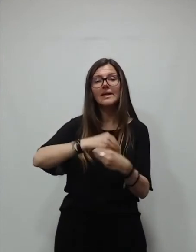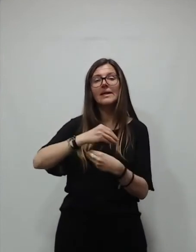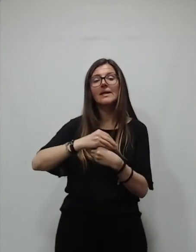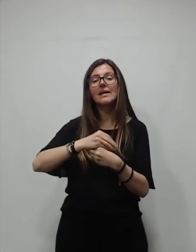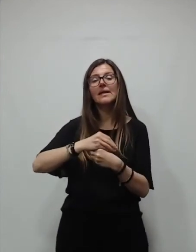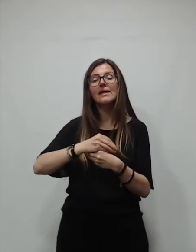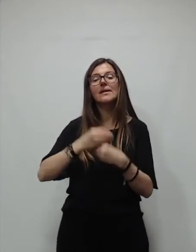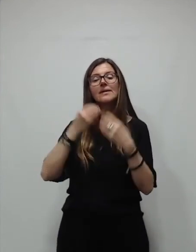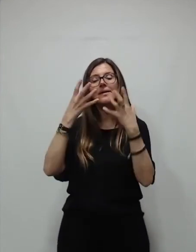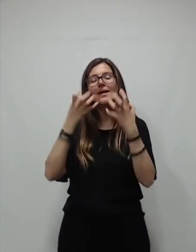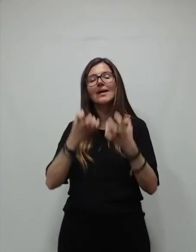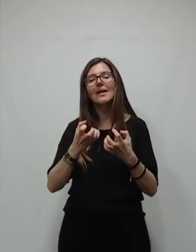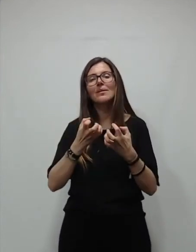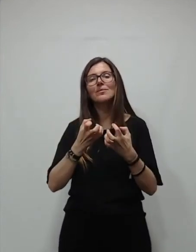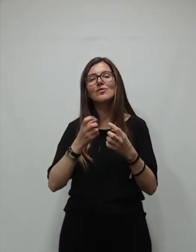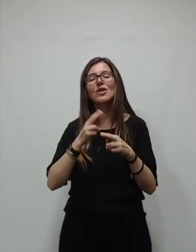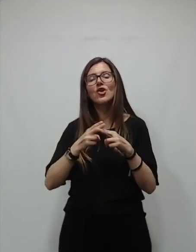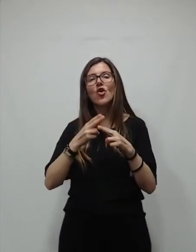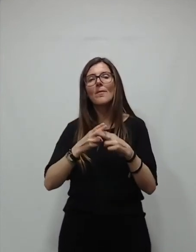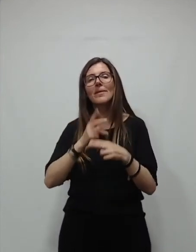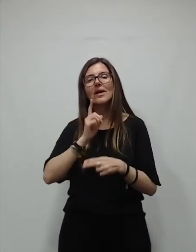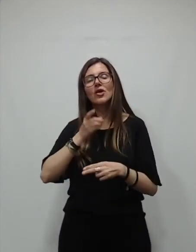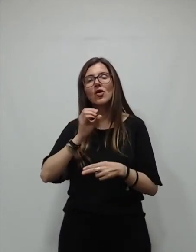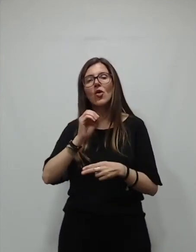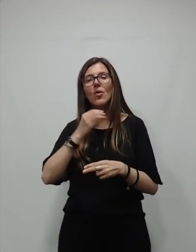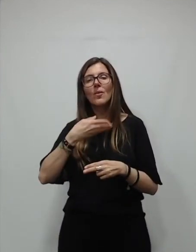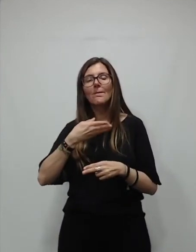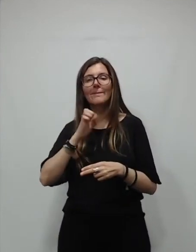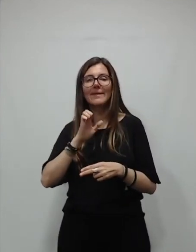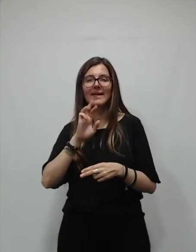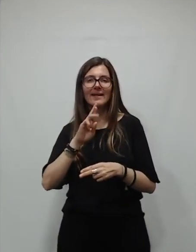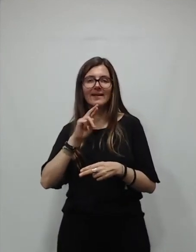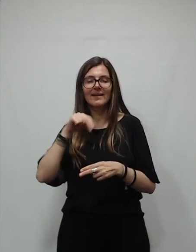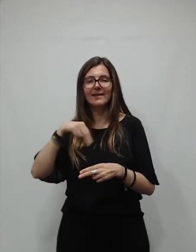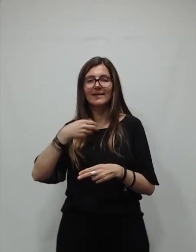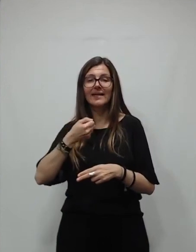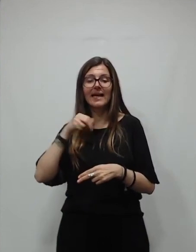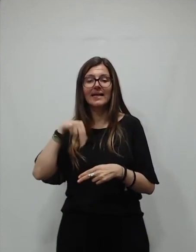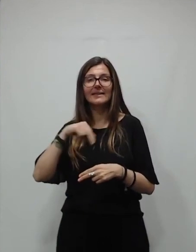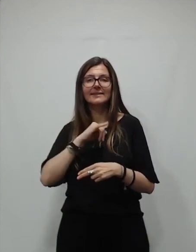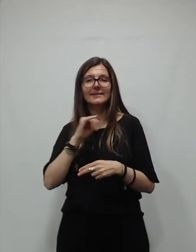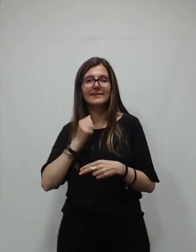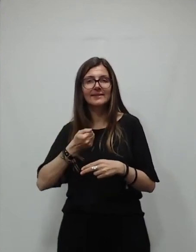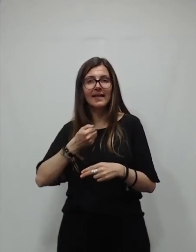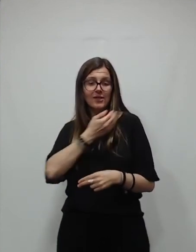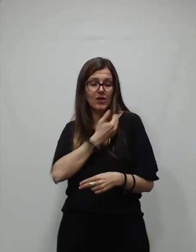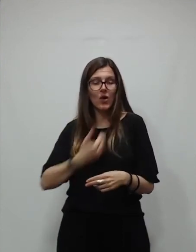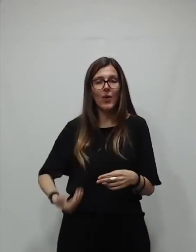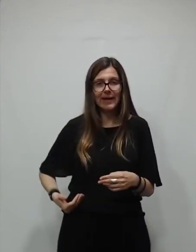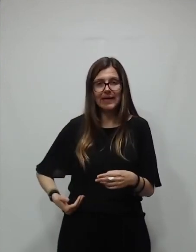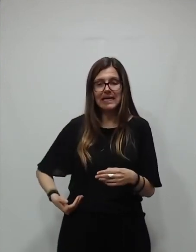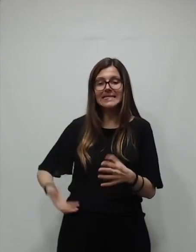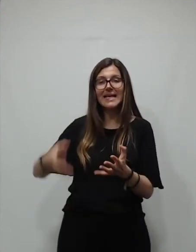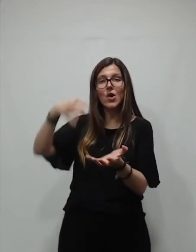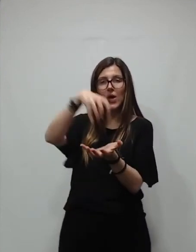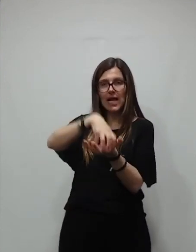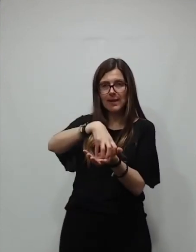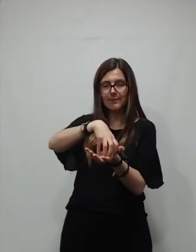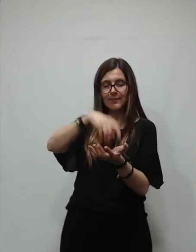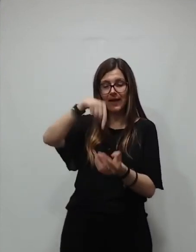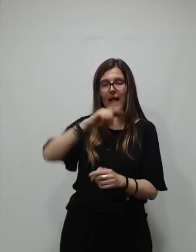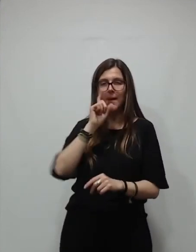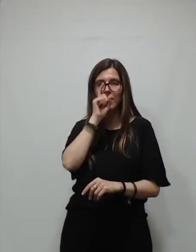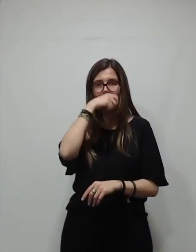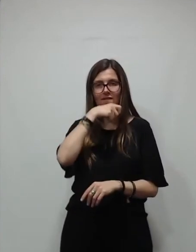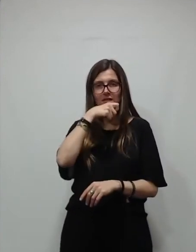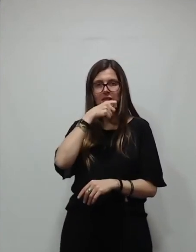gobernanza local. Por ejemplo, en Montevideo nos estamos reuniendo con la Intendencia, con la Secretaría de Discapacidad para definir una agenda de trabajo